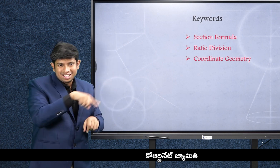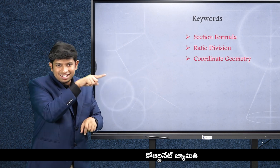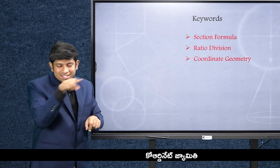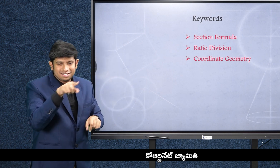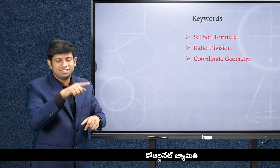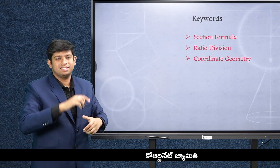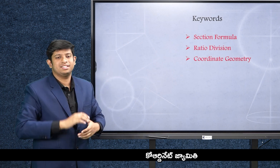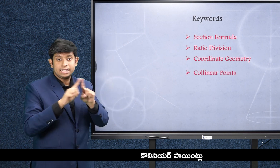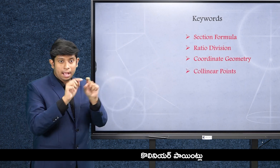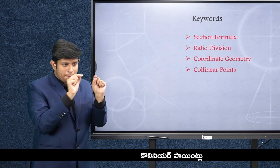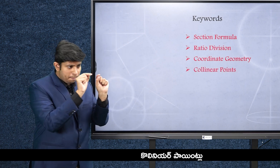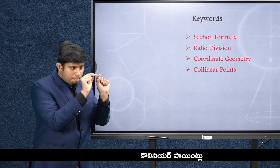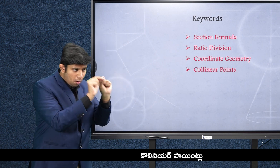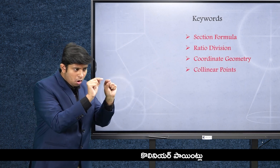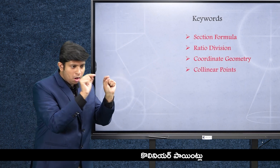జామితి కొలీనియర్